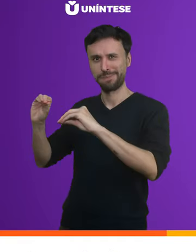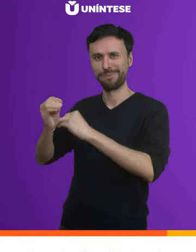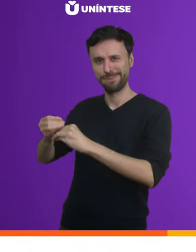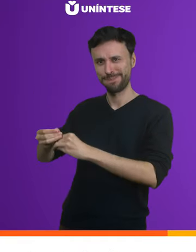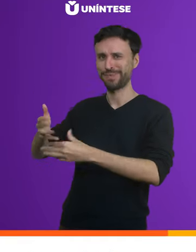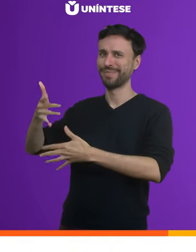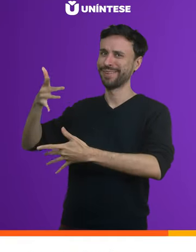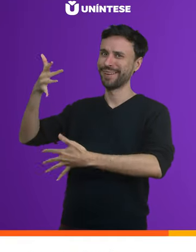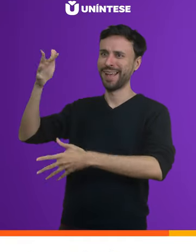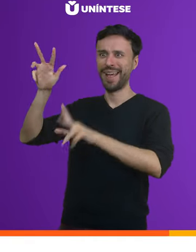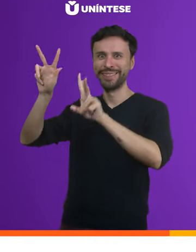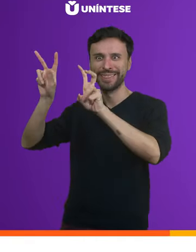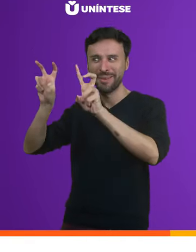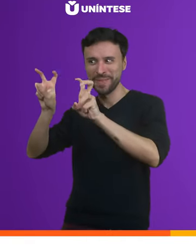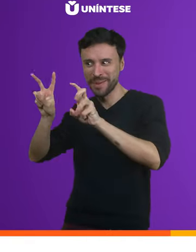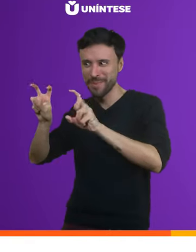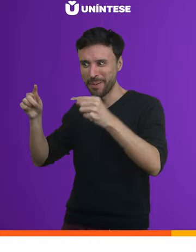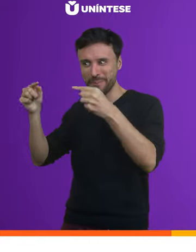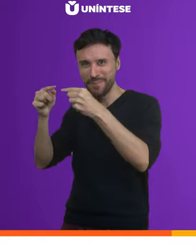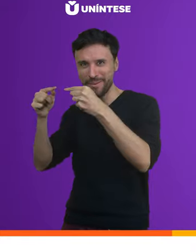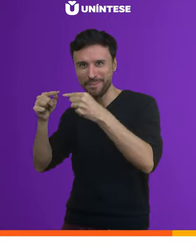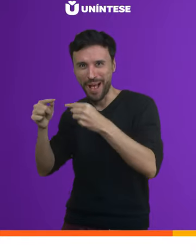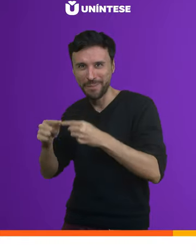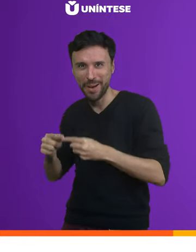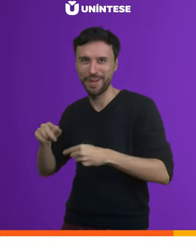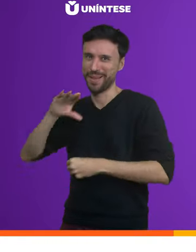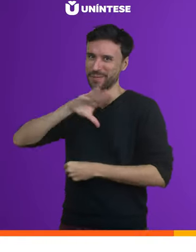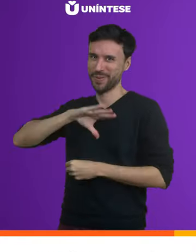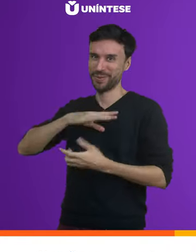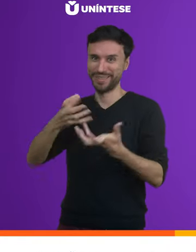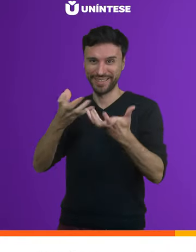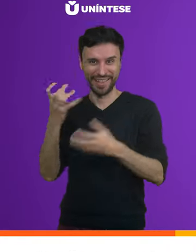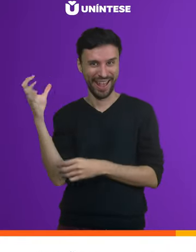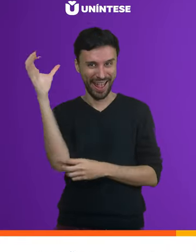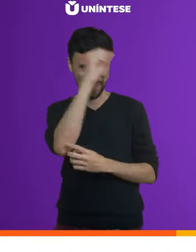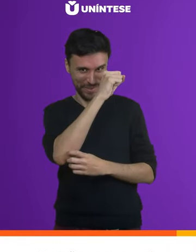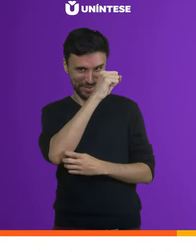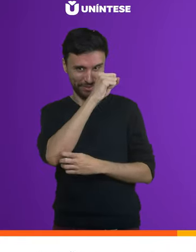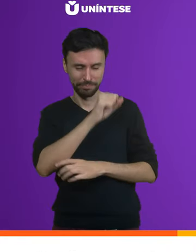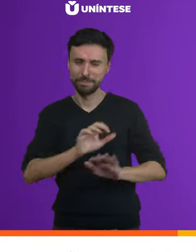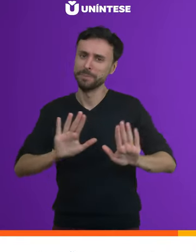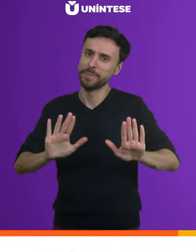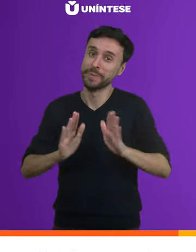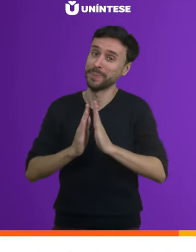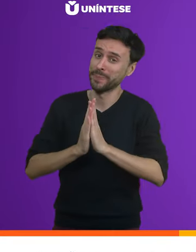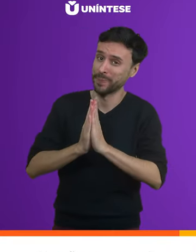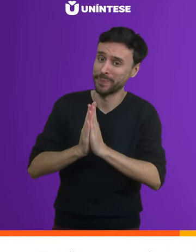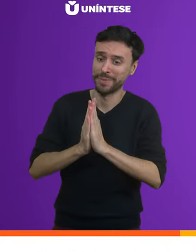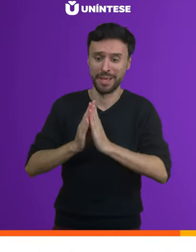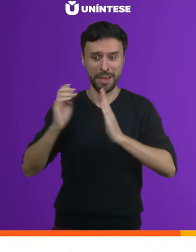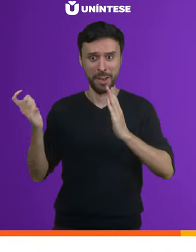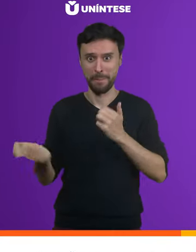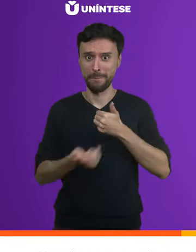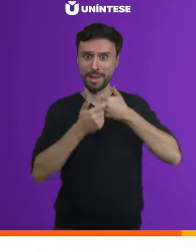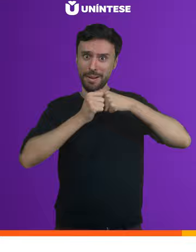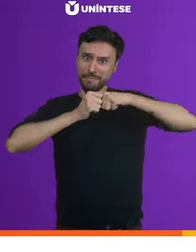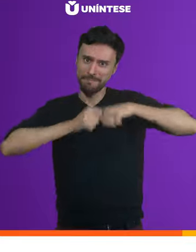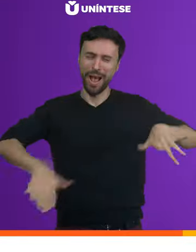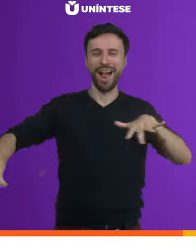da área de língua portuguesa vocês querem aprender mas não se esqueça de compartilhar com todos